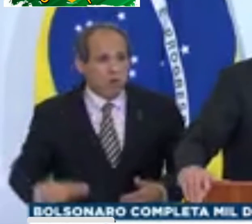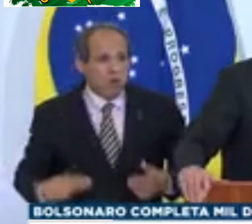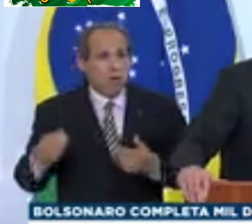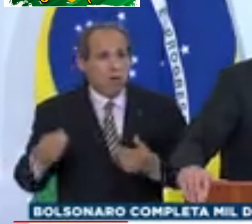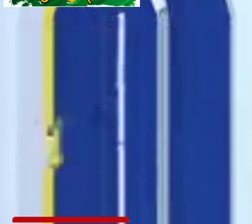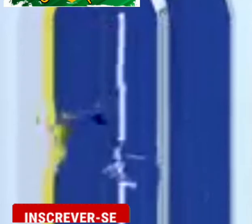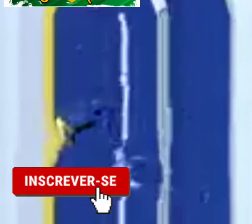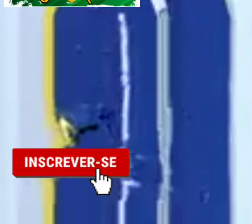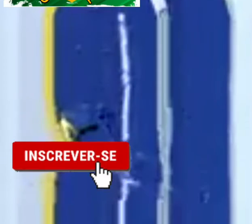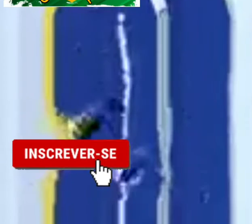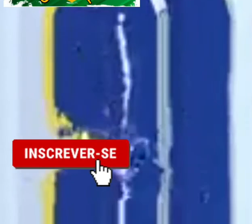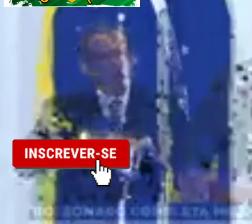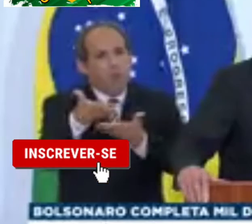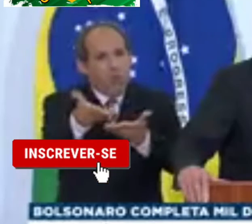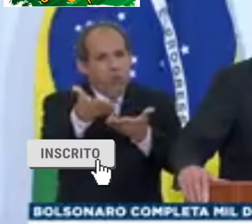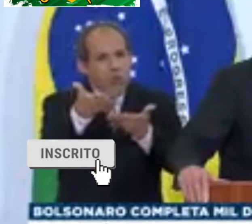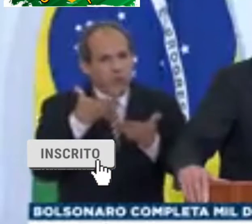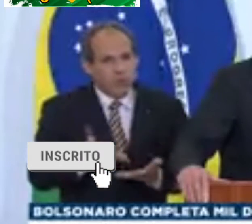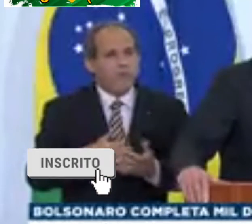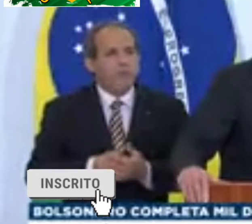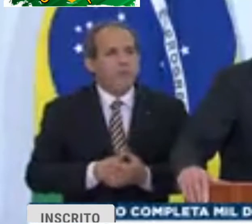convidados.